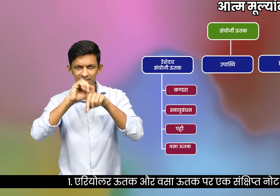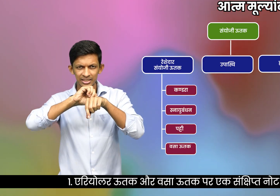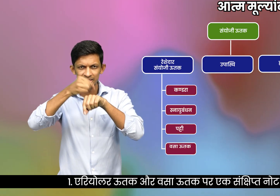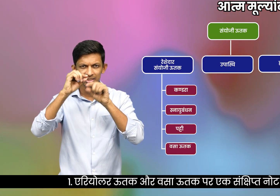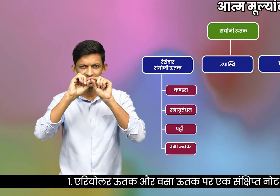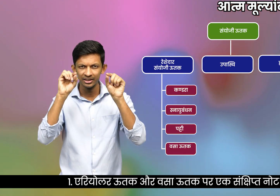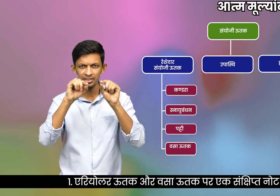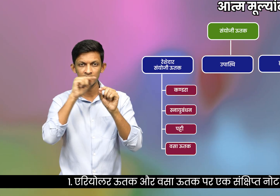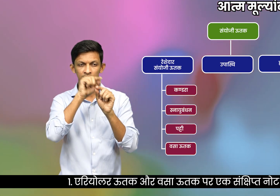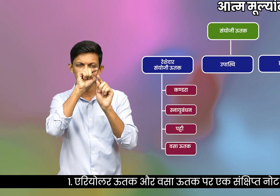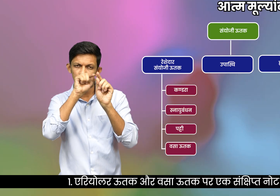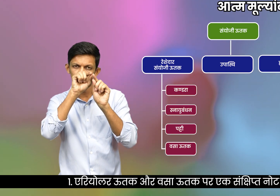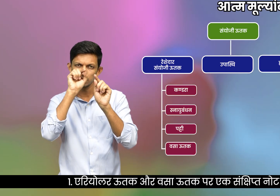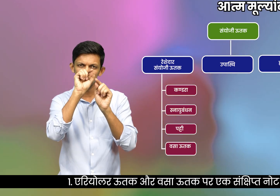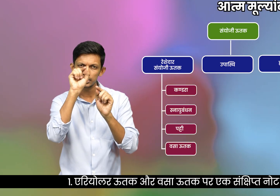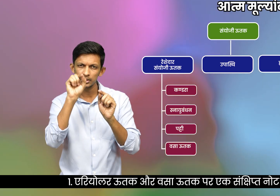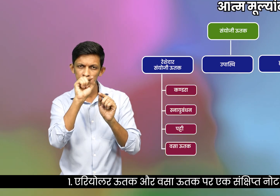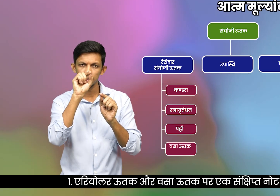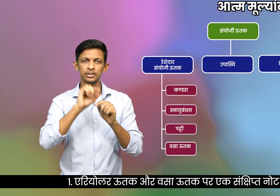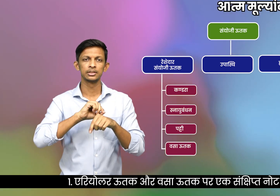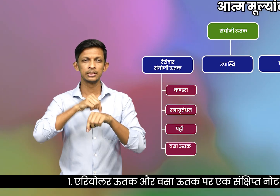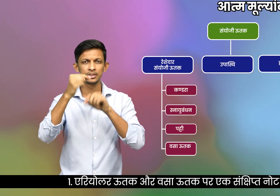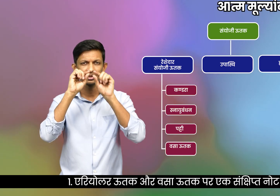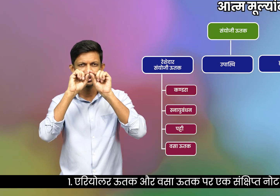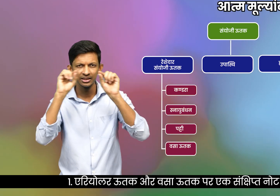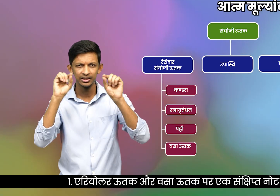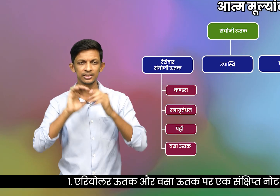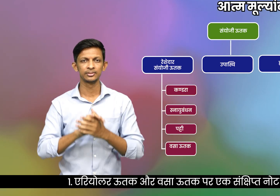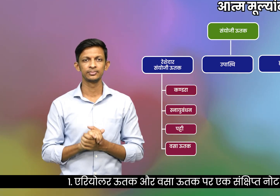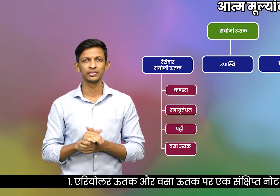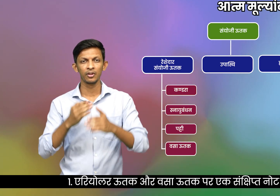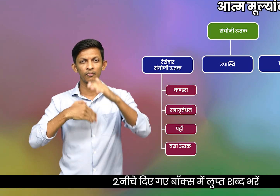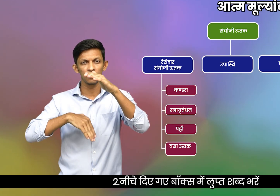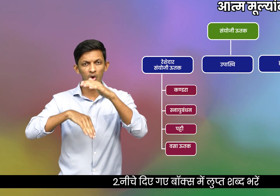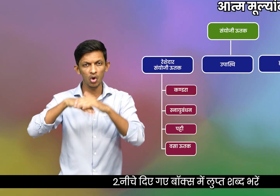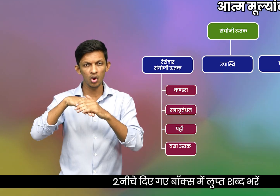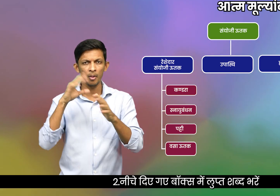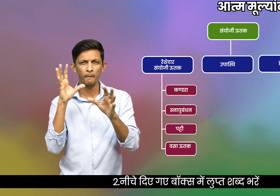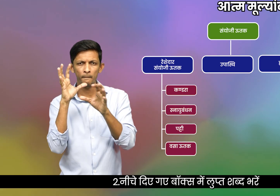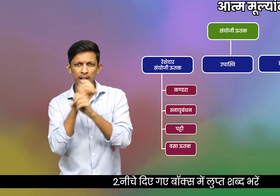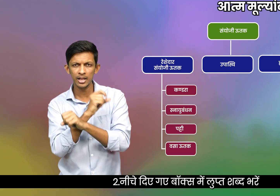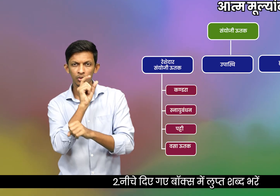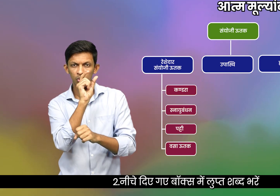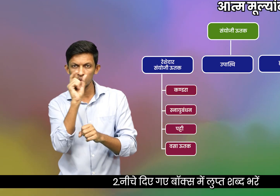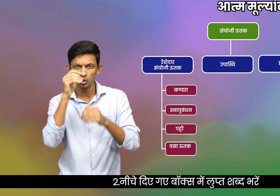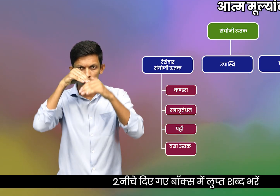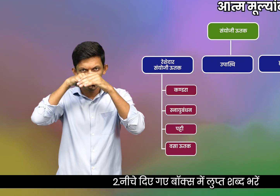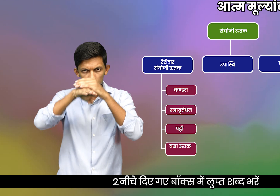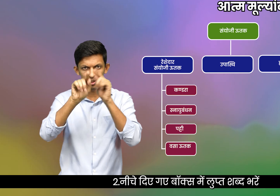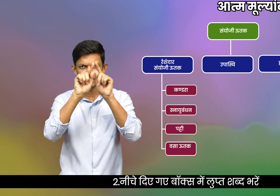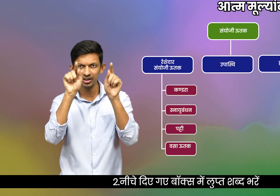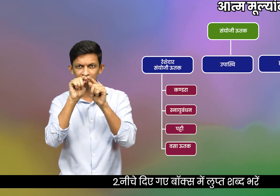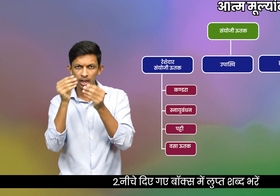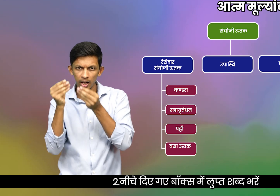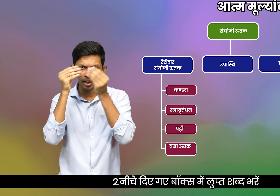एरियोलर ऊतक और वसा ऊतक पर एक संक्षिप्त नोट लिखें। दूसरा, नीचे दिए गए